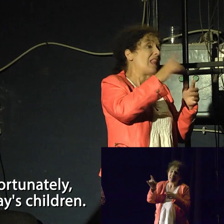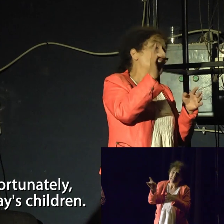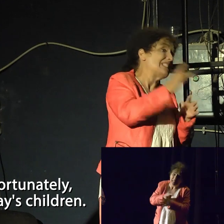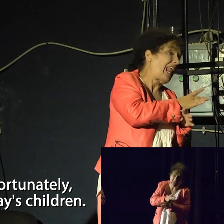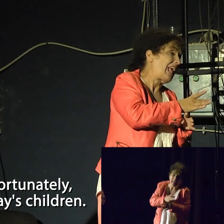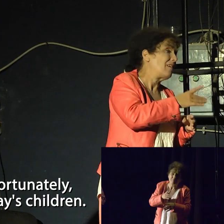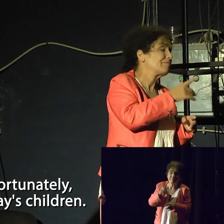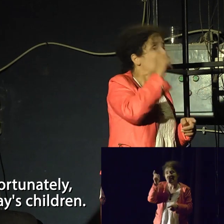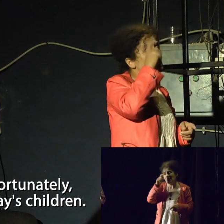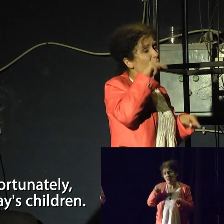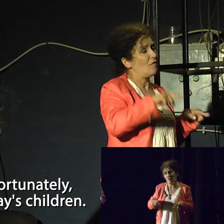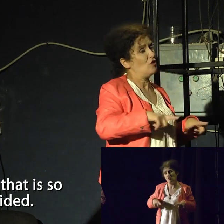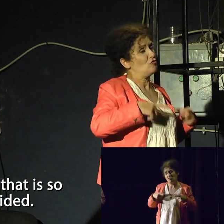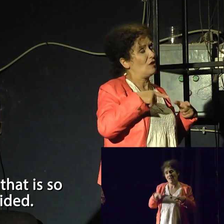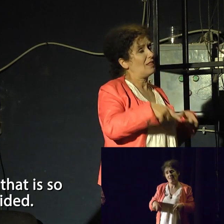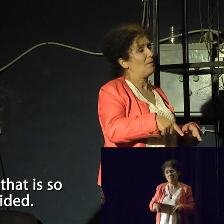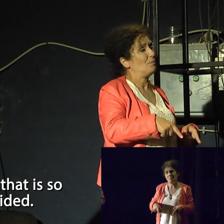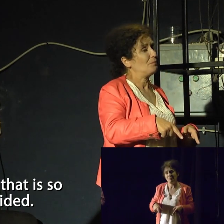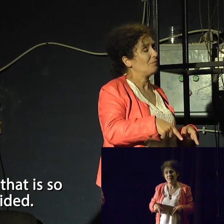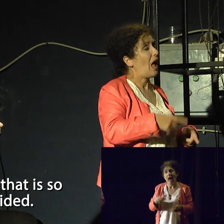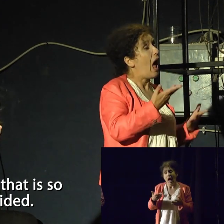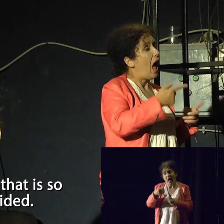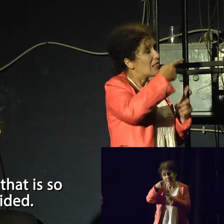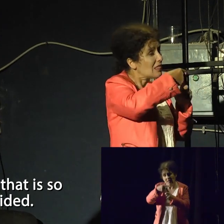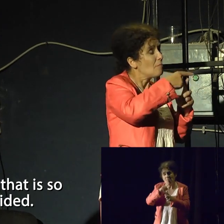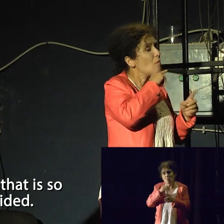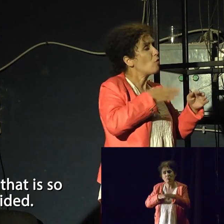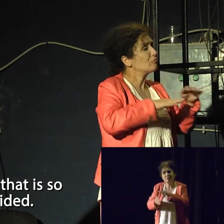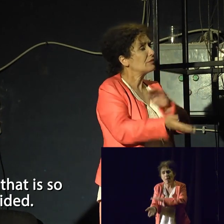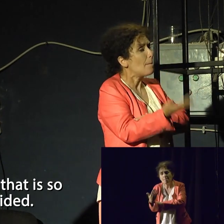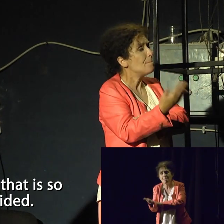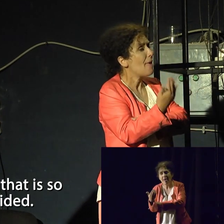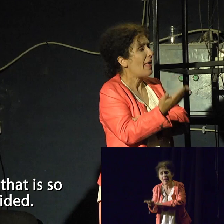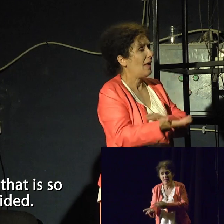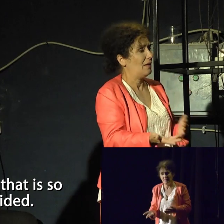секојдневие на, на денешните деца, а сепак тема од која што толку многу се бега.